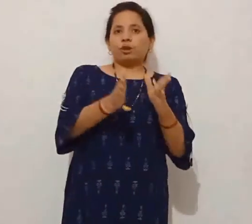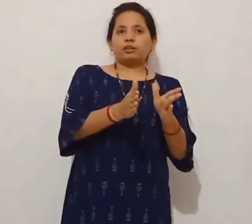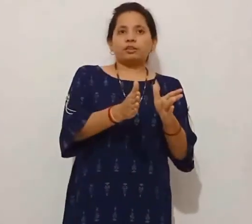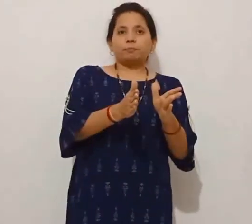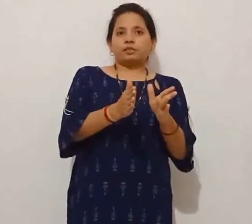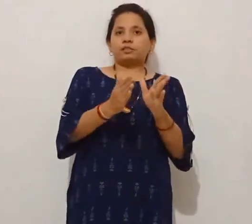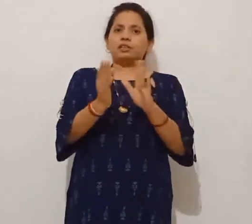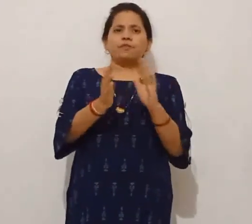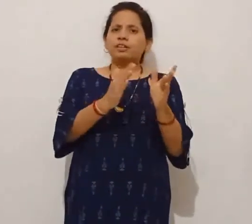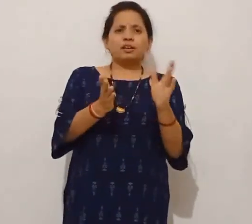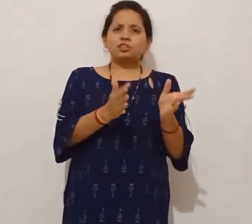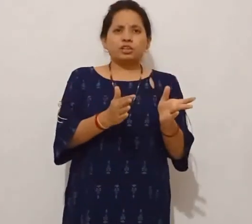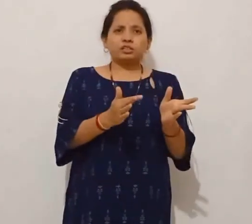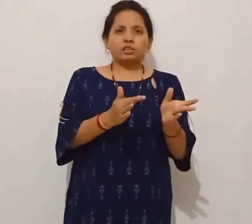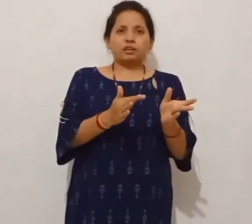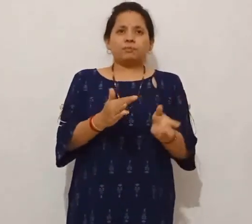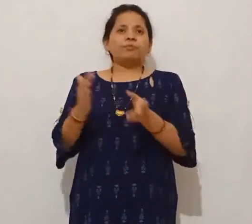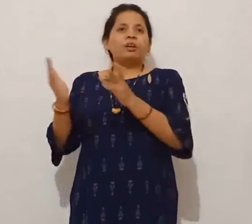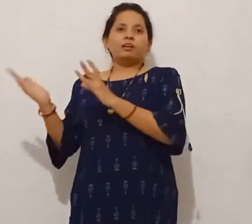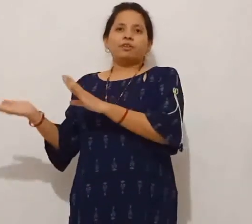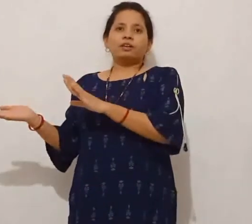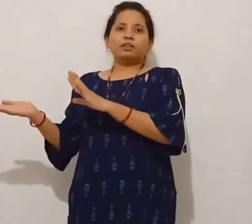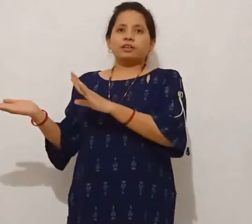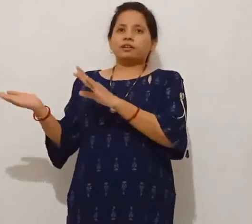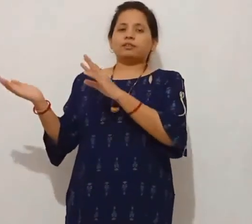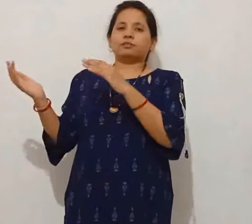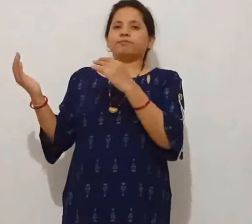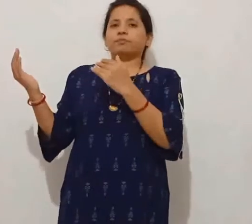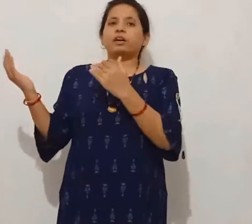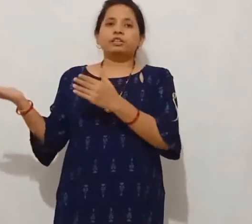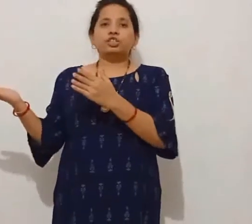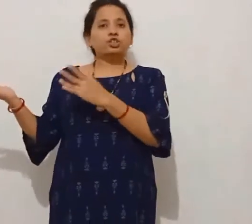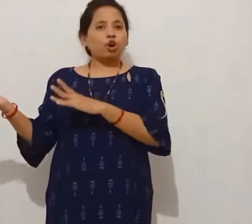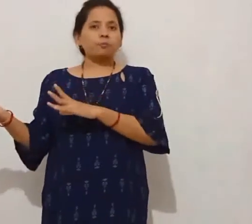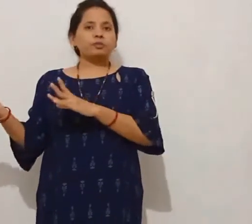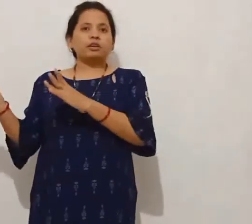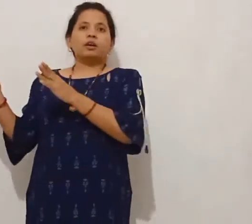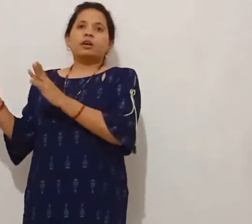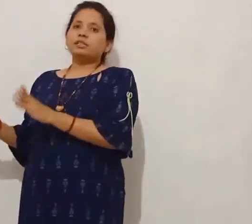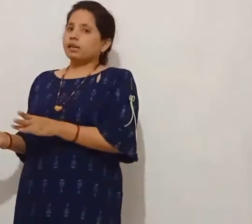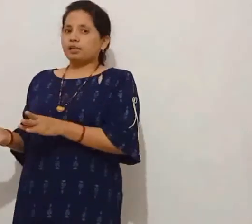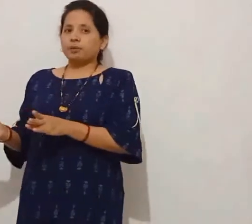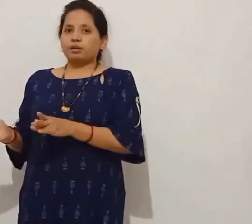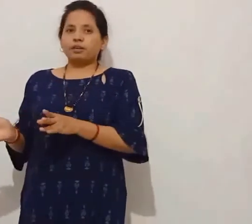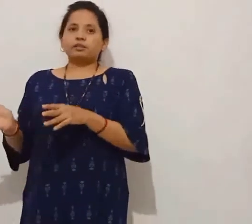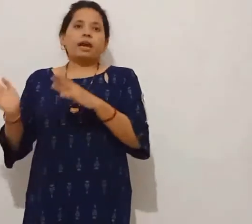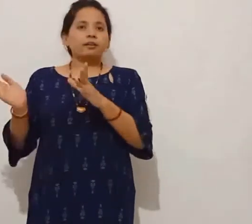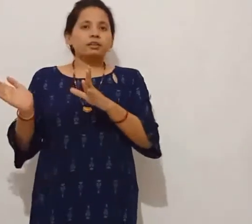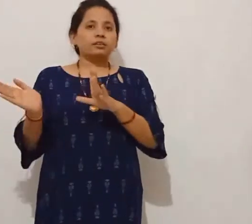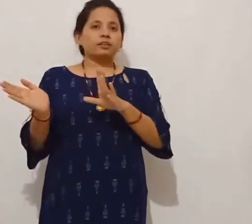अनदर प्लेस, डे वाइज दे आर चेंजिंग ना। In one day they are arranging shops in Sunday market,